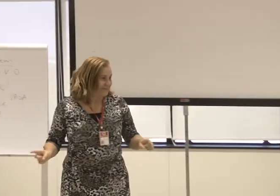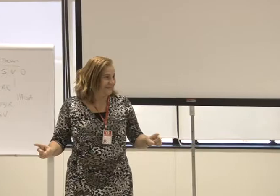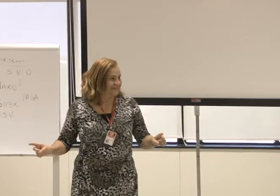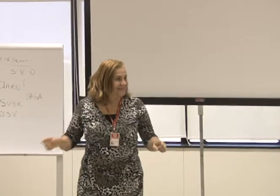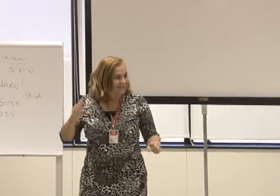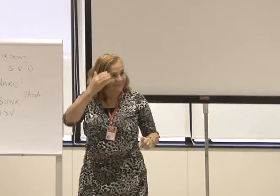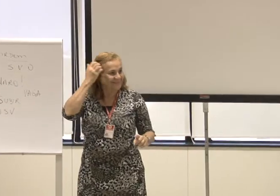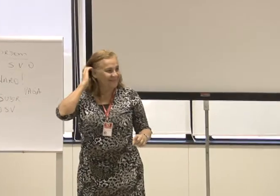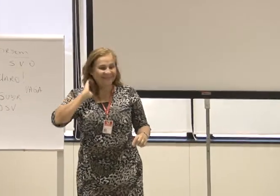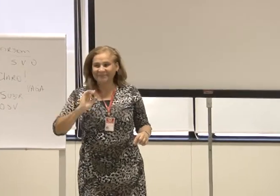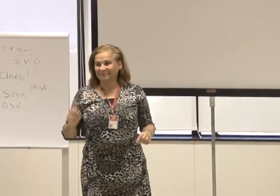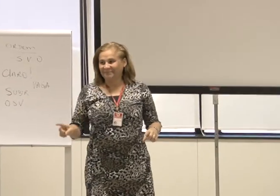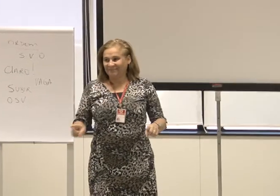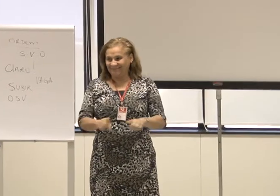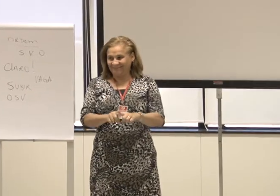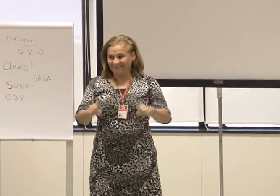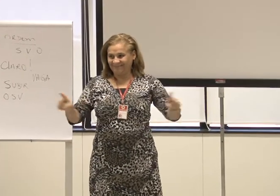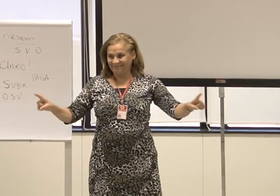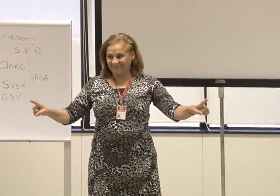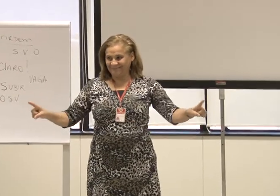Sem mexer a boca.